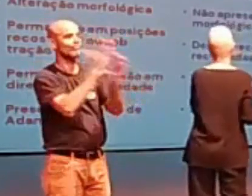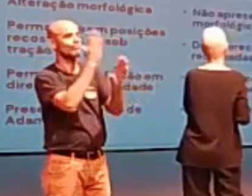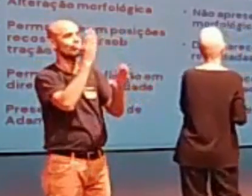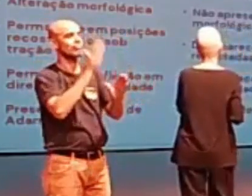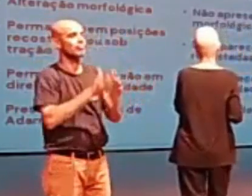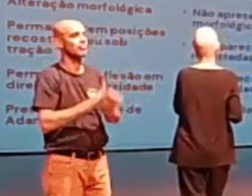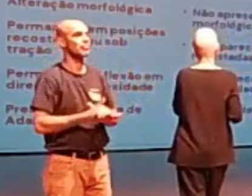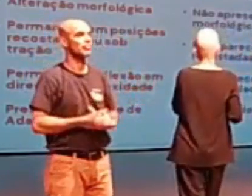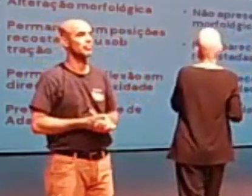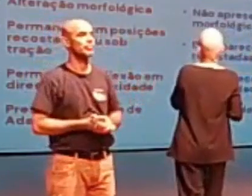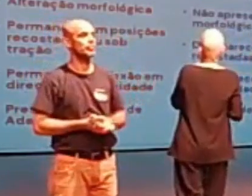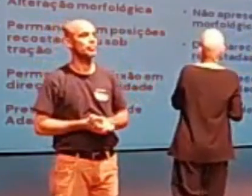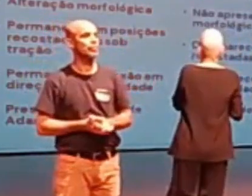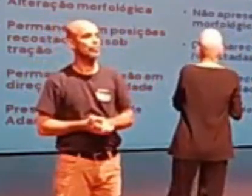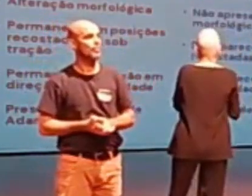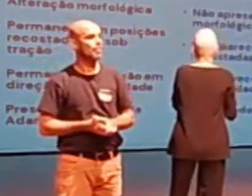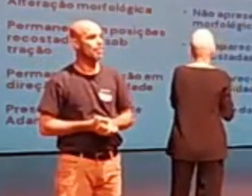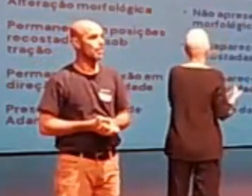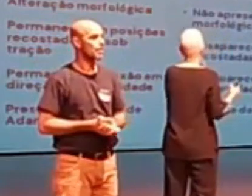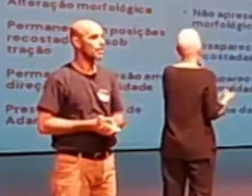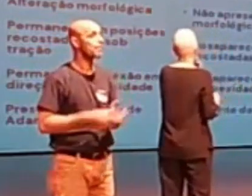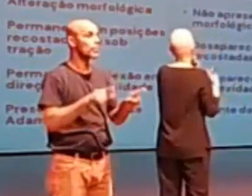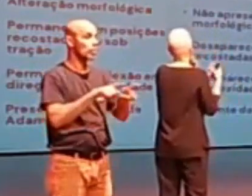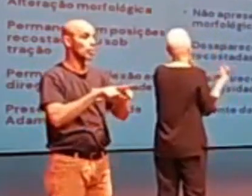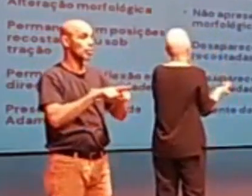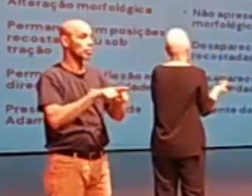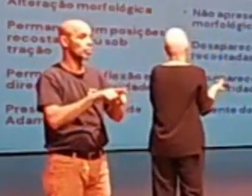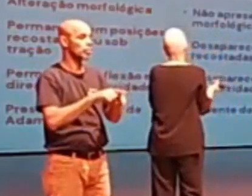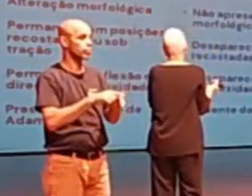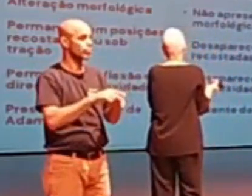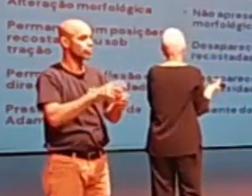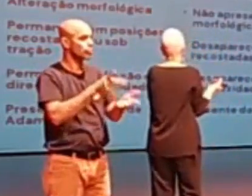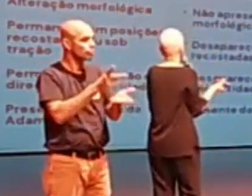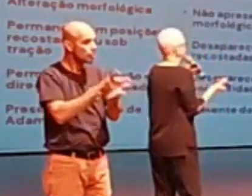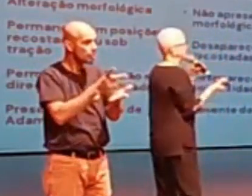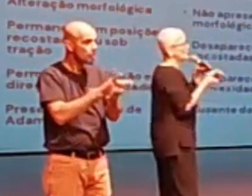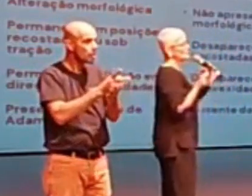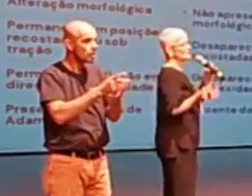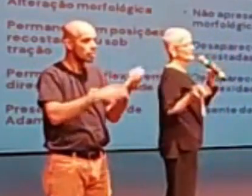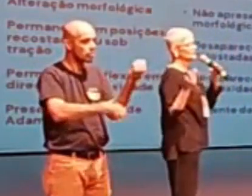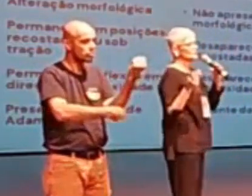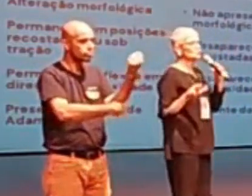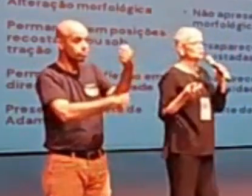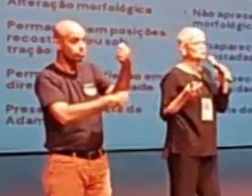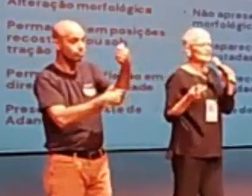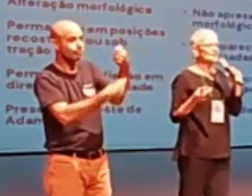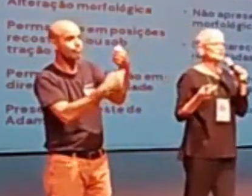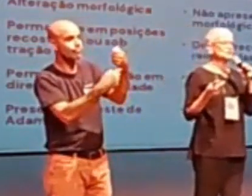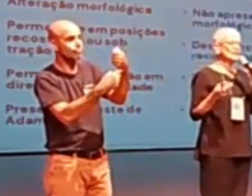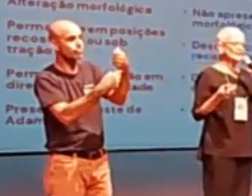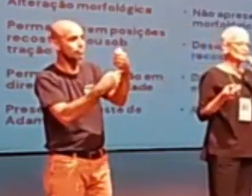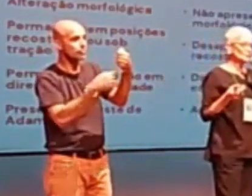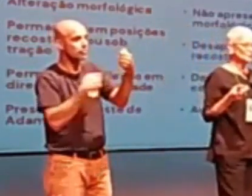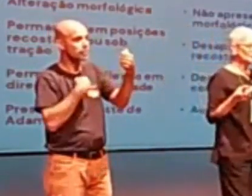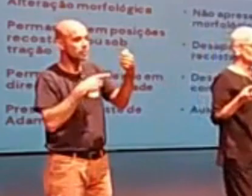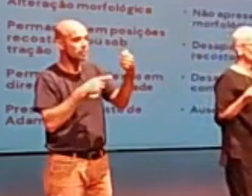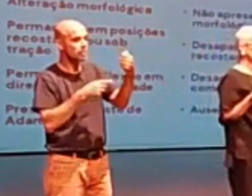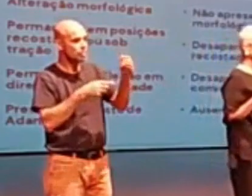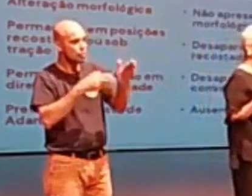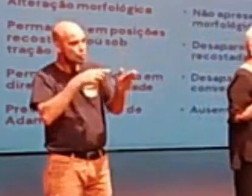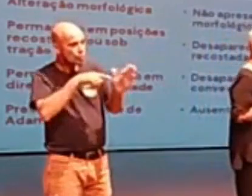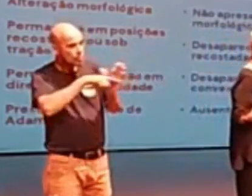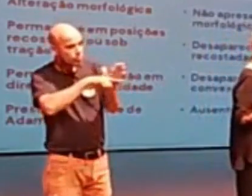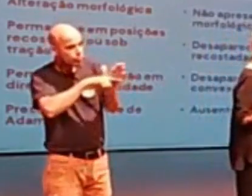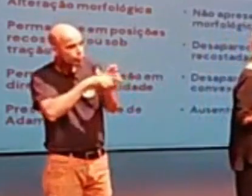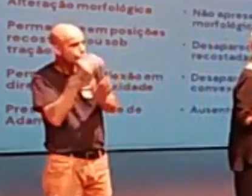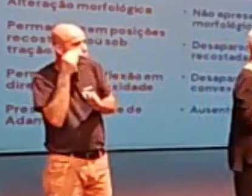saber. Ela também permanece nessa flexão e é presente no teste de Adams, que hoje